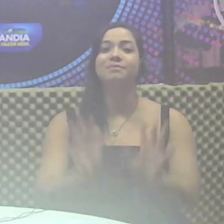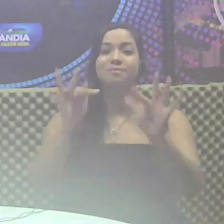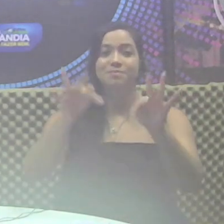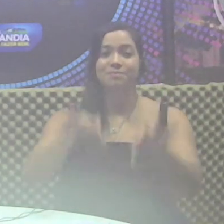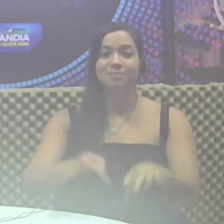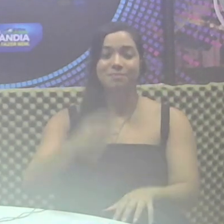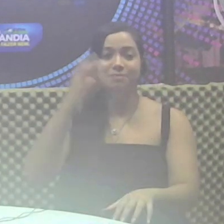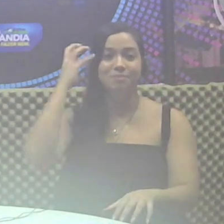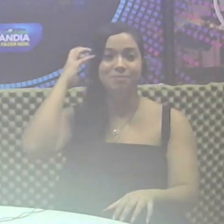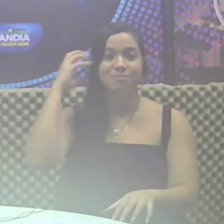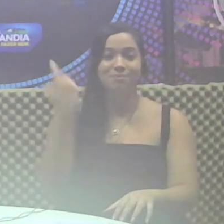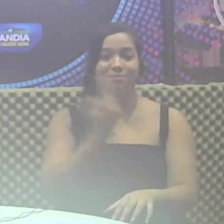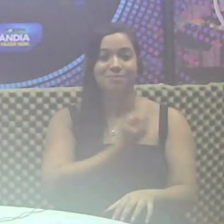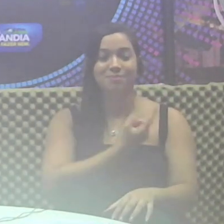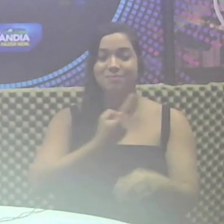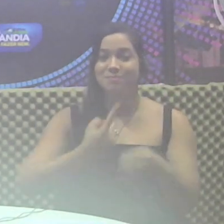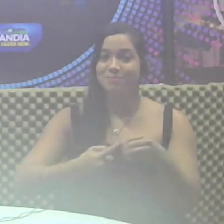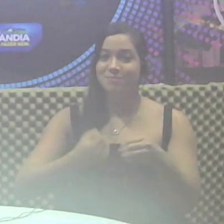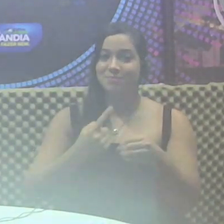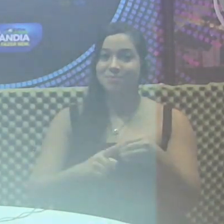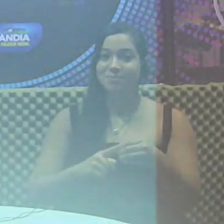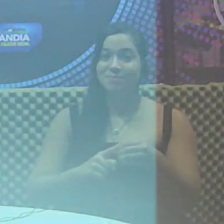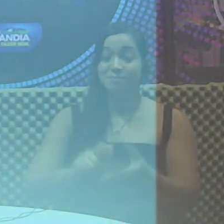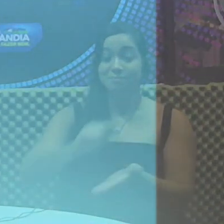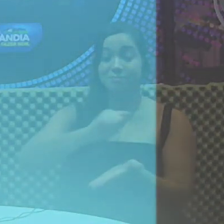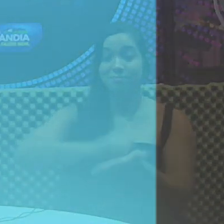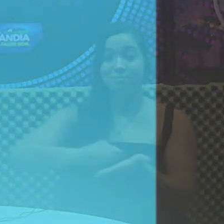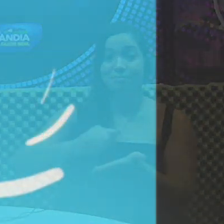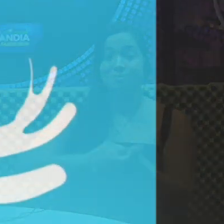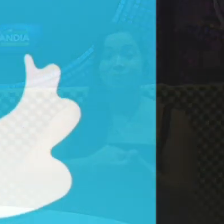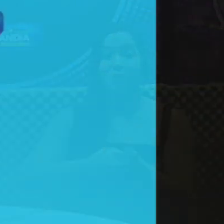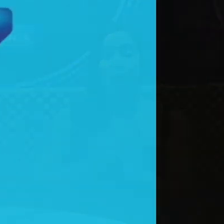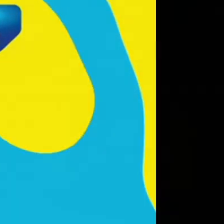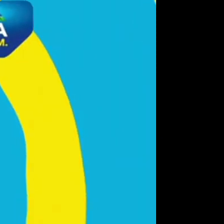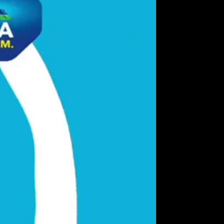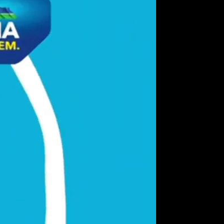Fica por aqui mais uma edição do programa da Rádio Nossa Cidade.